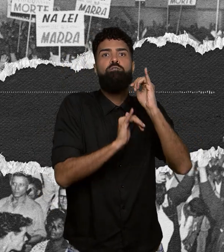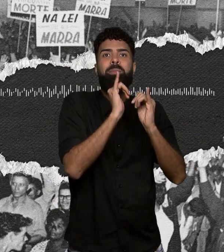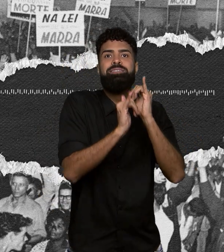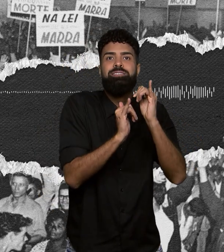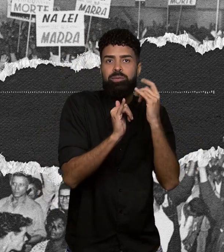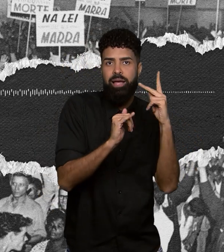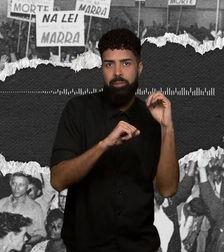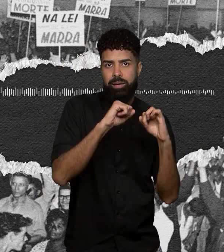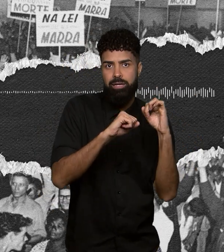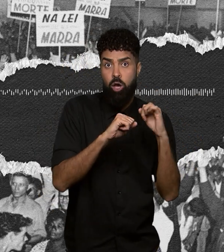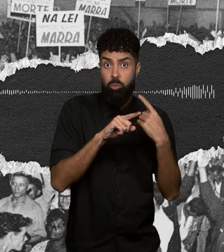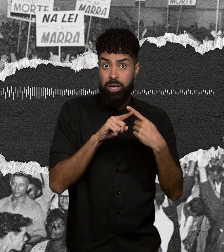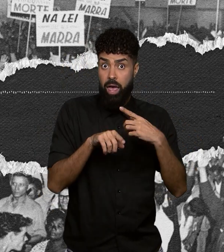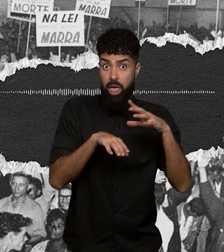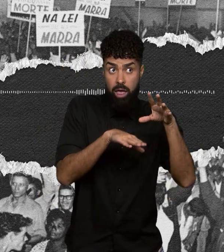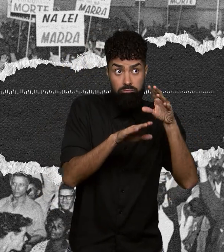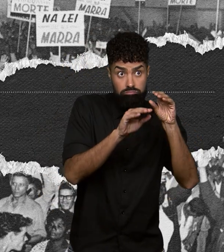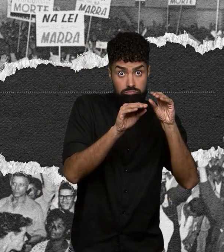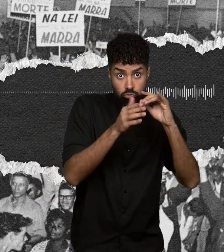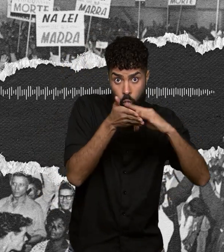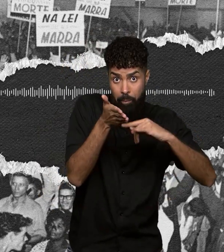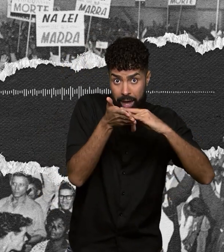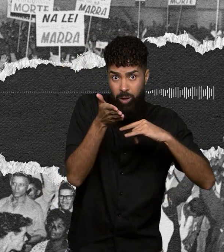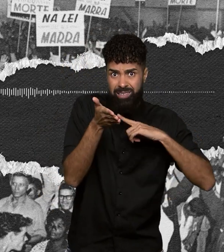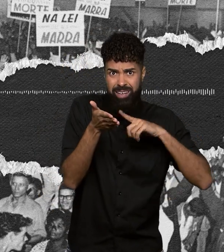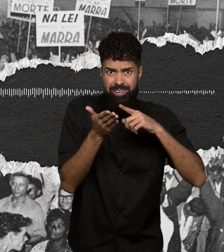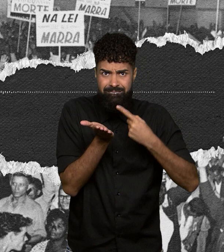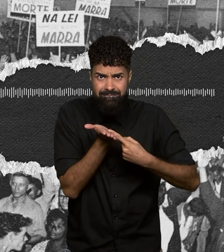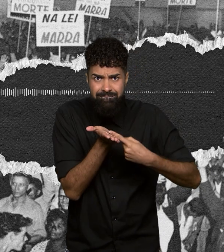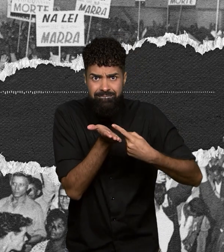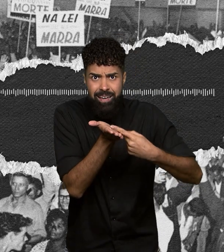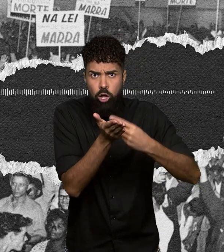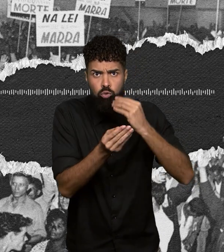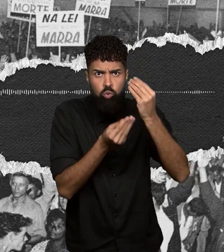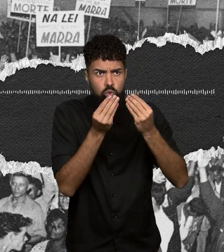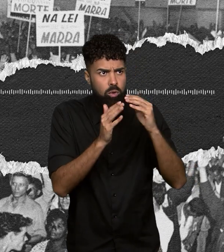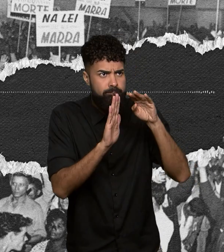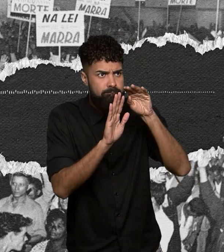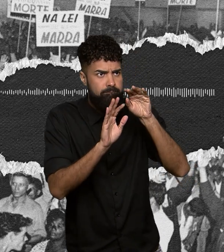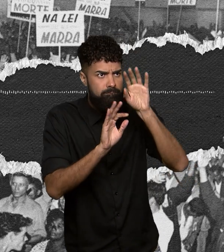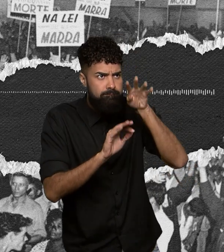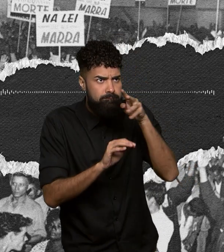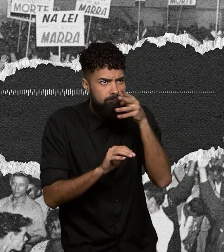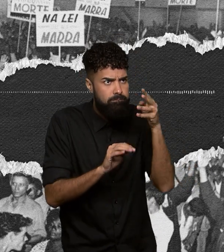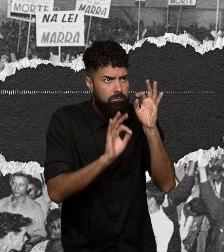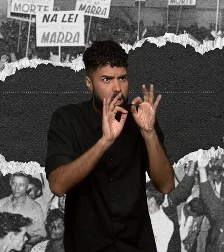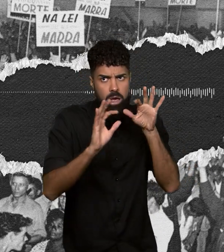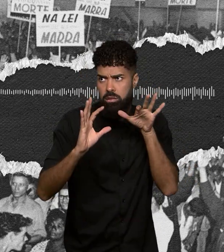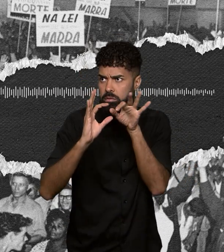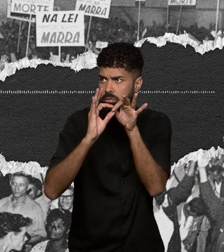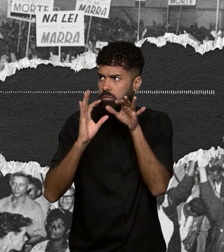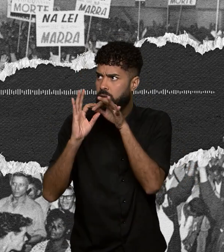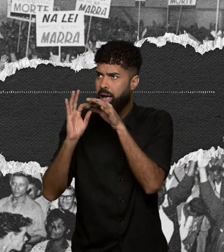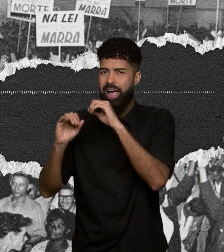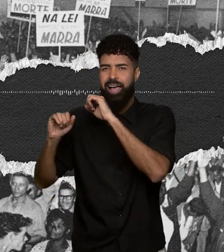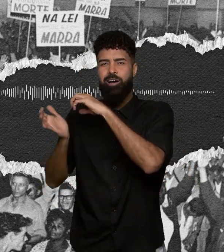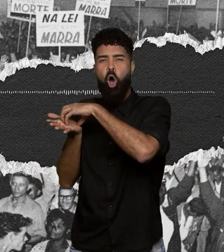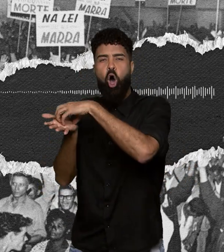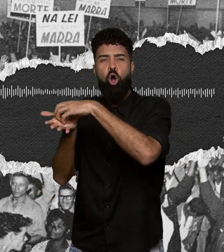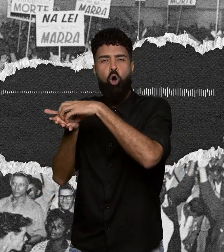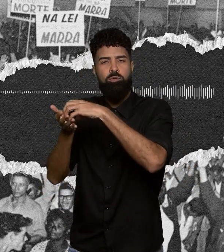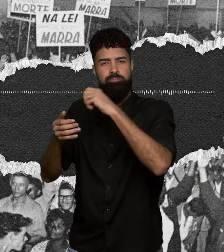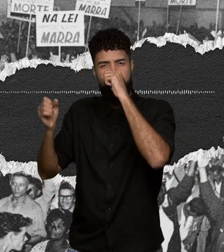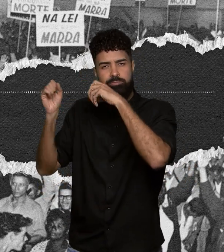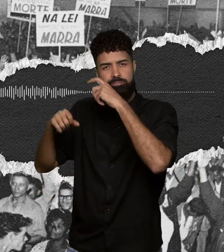tem num dos documentos um organograma que deixa muito clara a capilaridade dela eh com os órgãos de repressão ela é um órgão